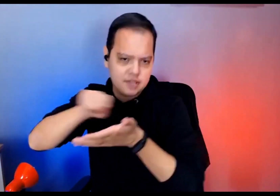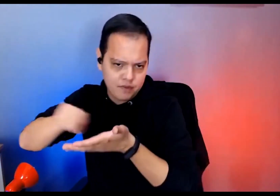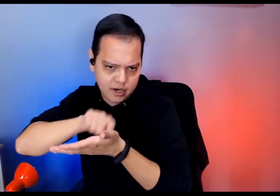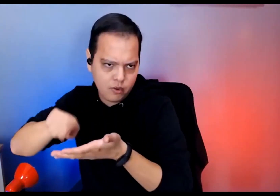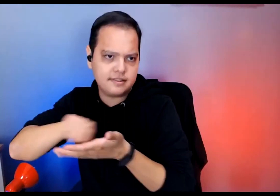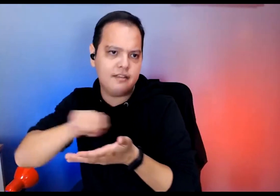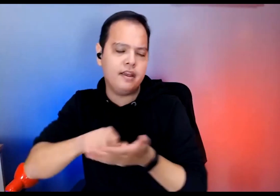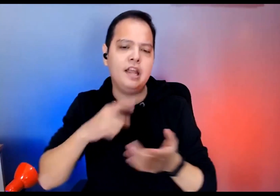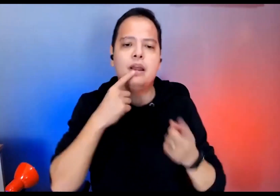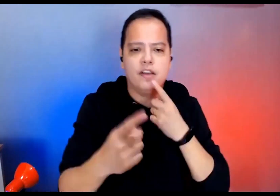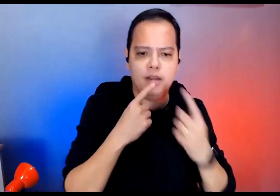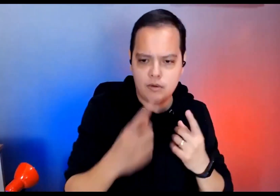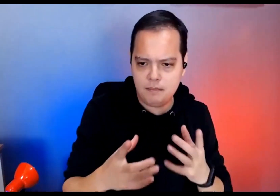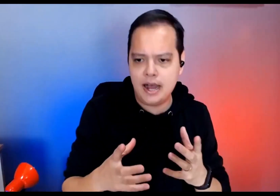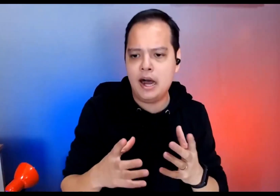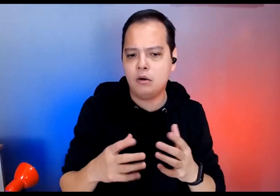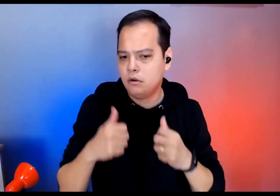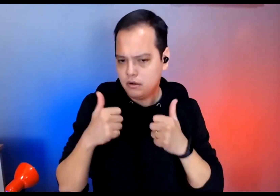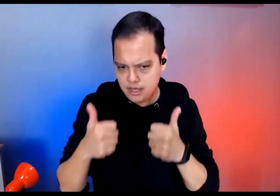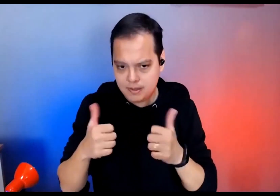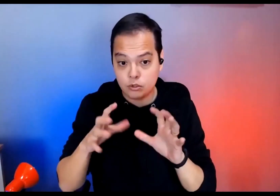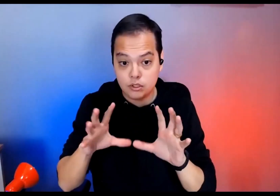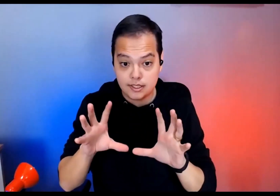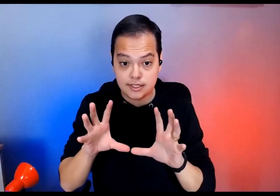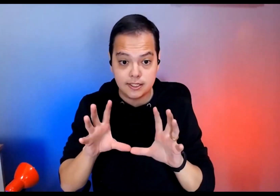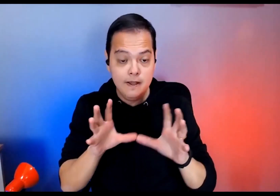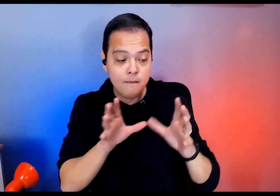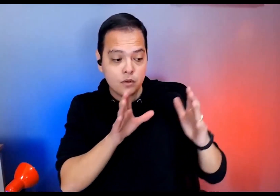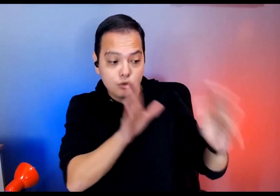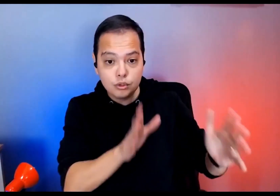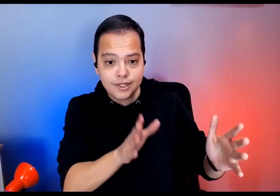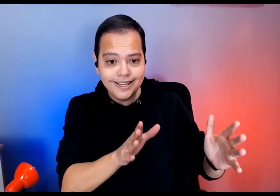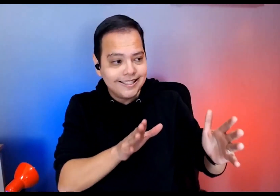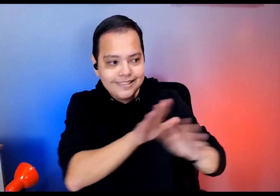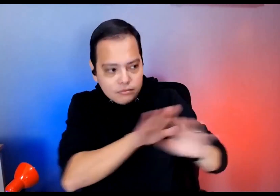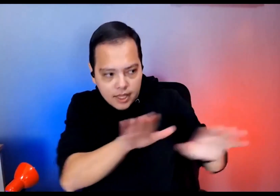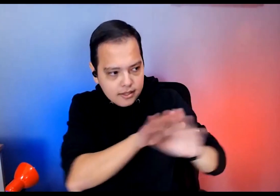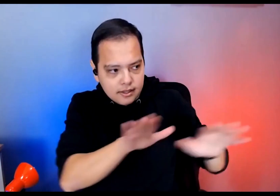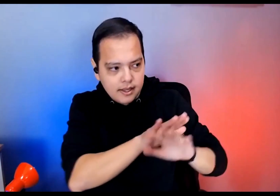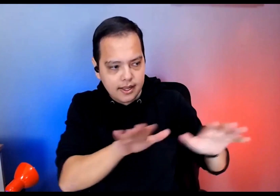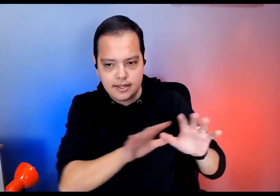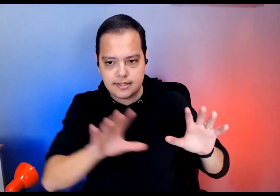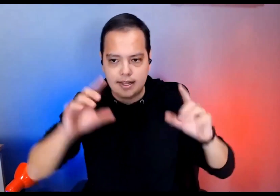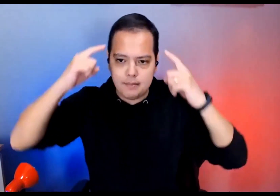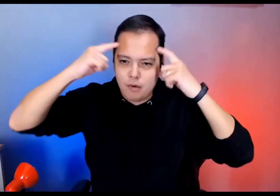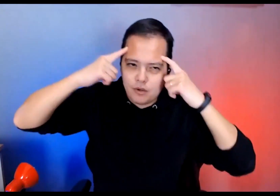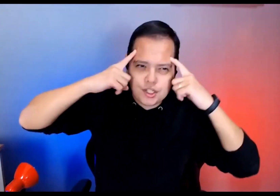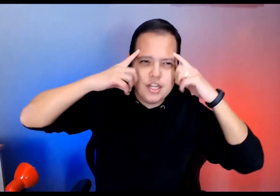com ele escrevendo, ele faz uma leitura labial, ok? Mas eu estou dizendo assim, o surdo que não tem essa memória auditiva, que não